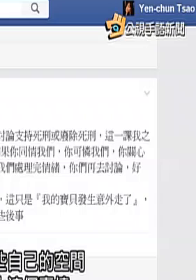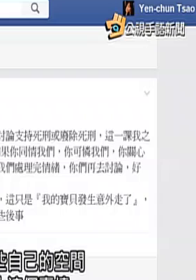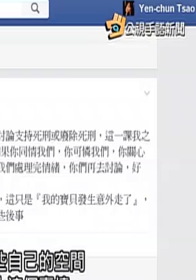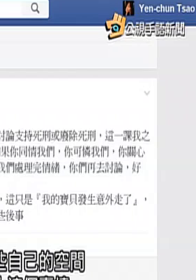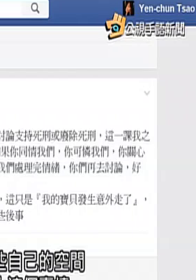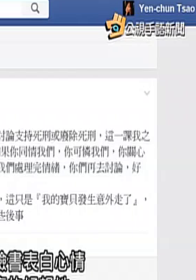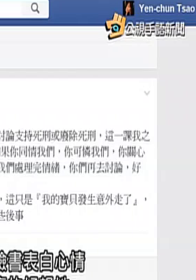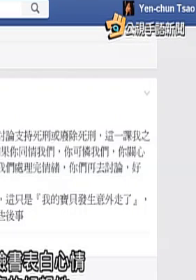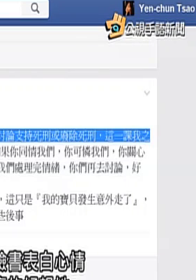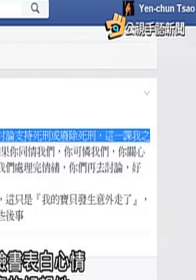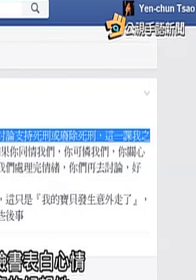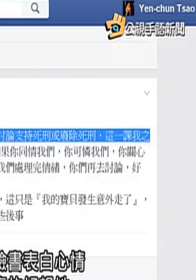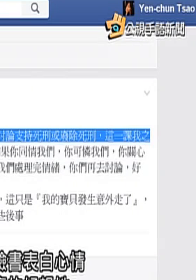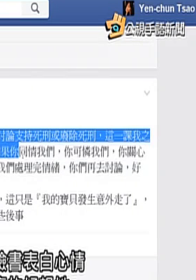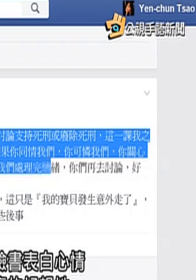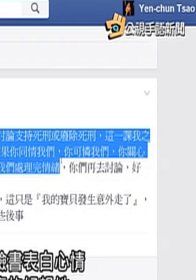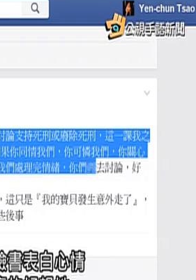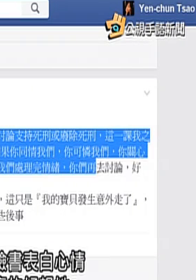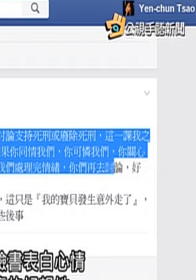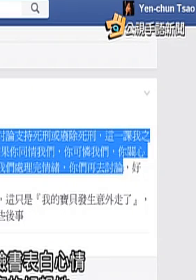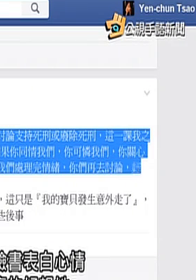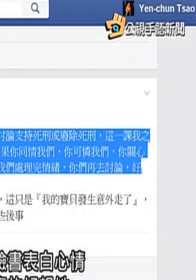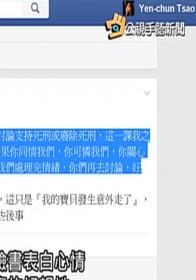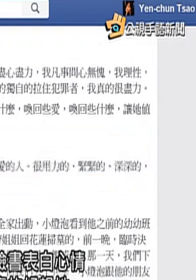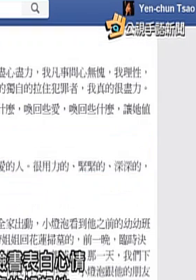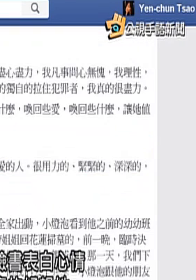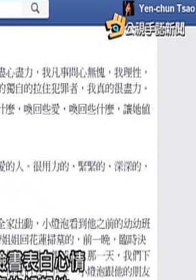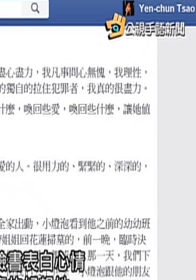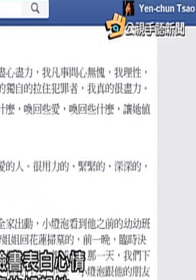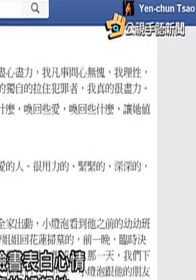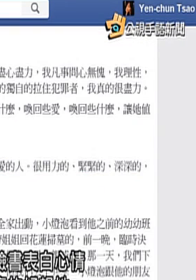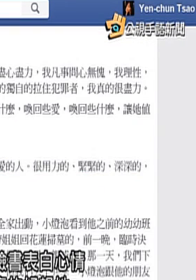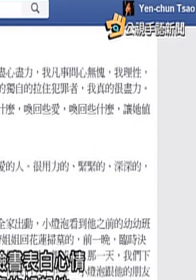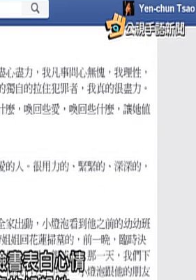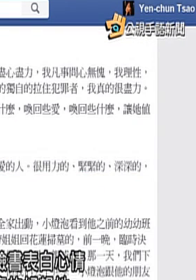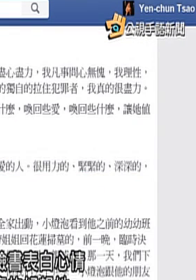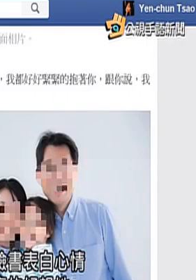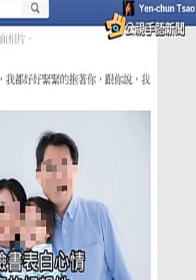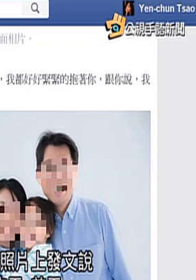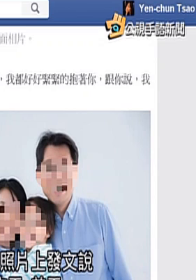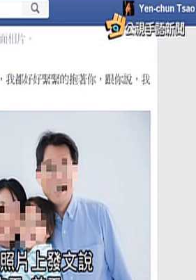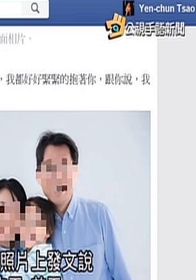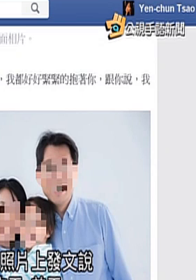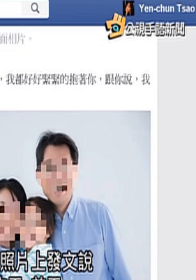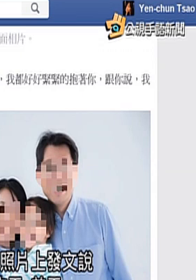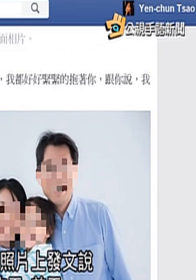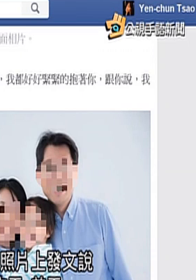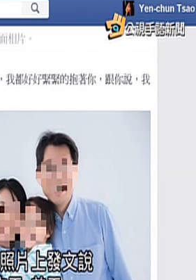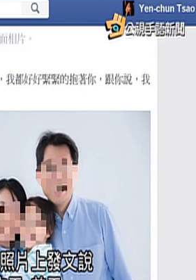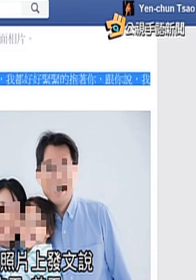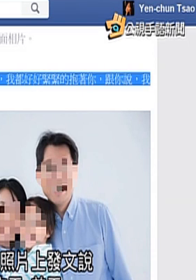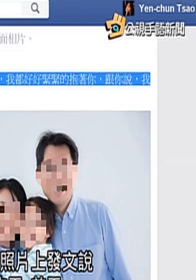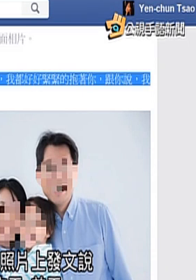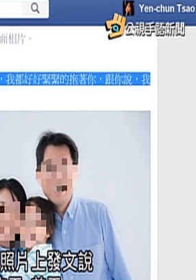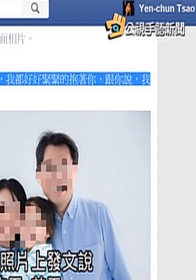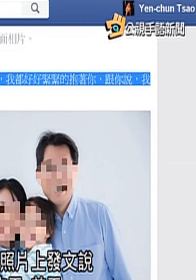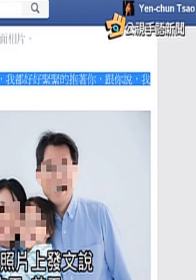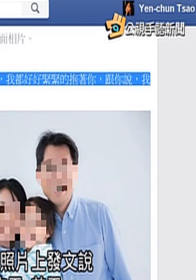妈妈也透过脸书表白心情，几度写出我真的好想她，还在抱着女儿的照片上发文说，还好我昨